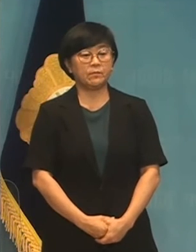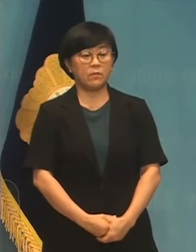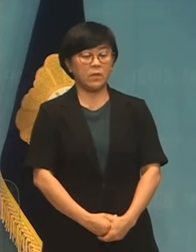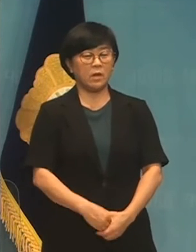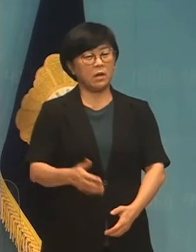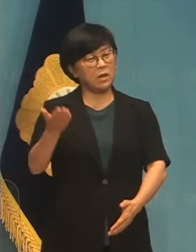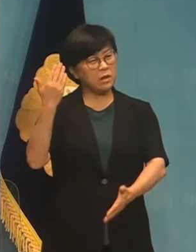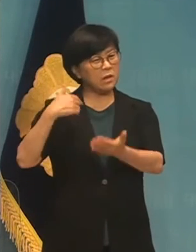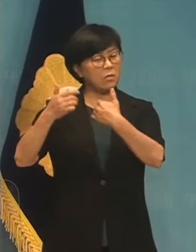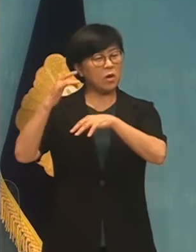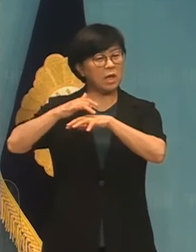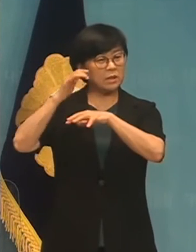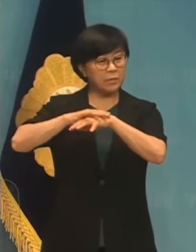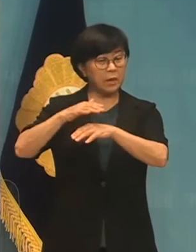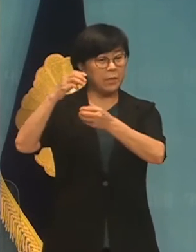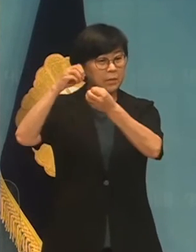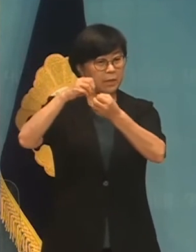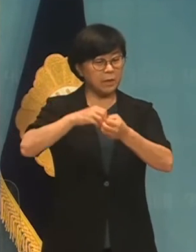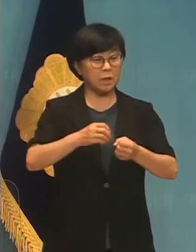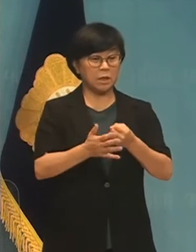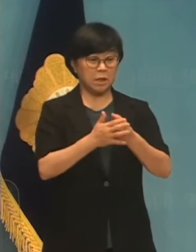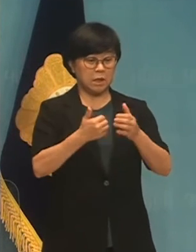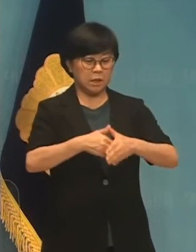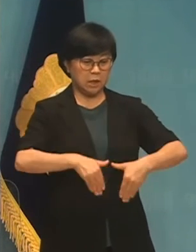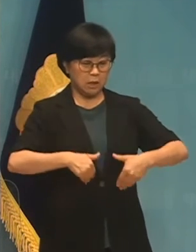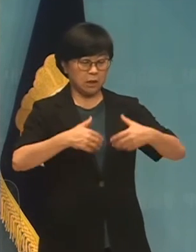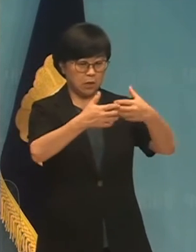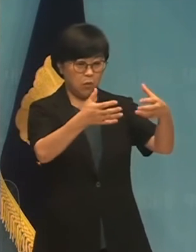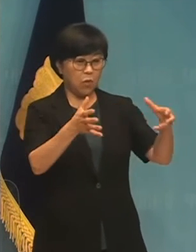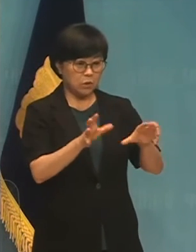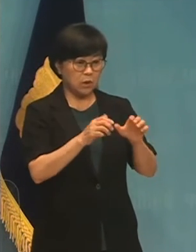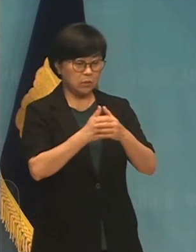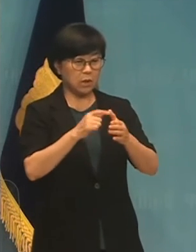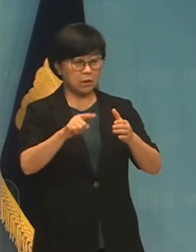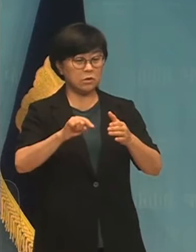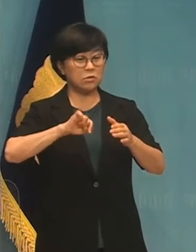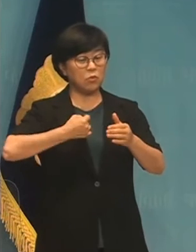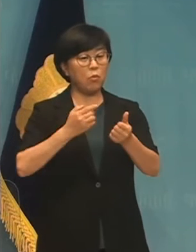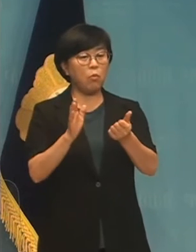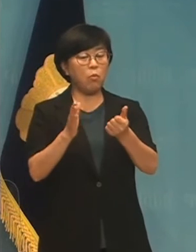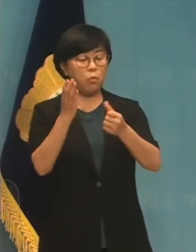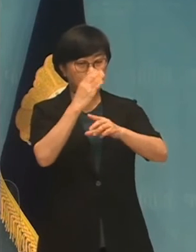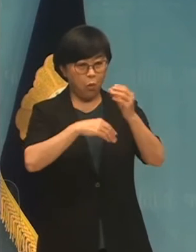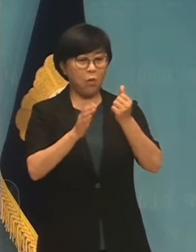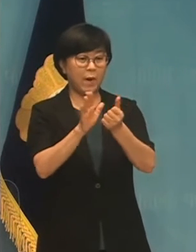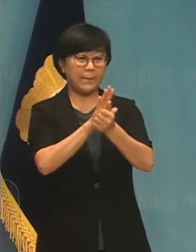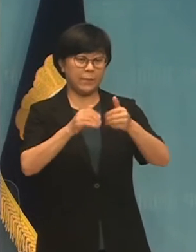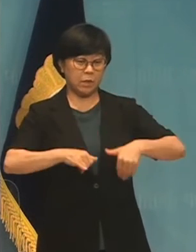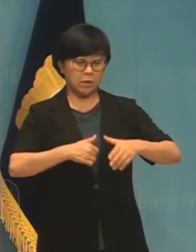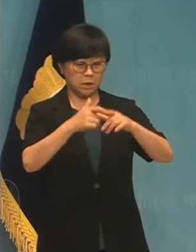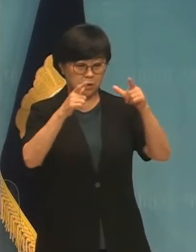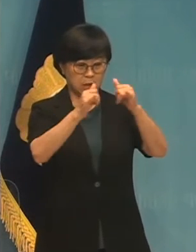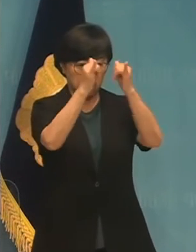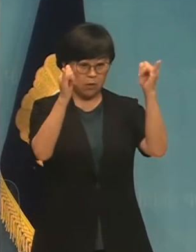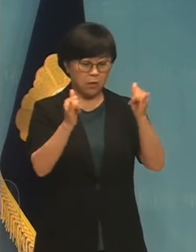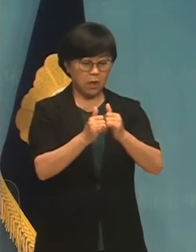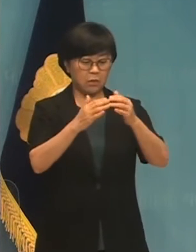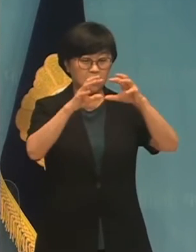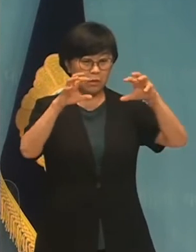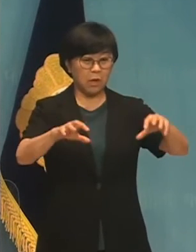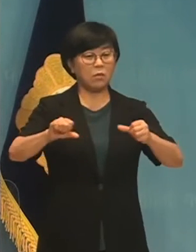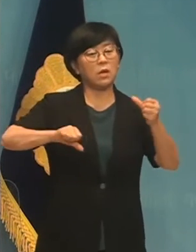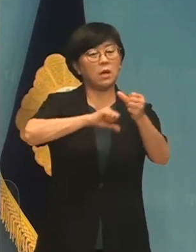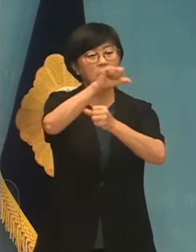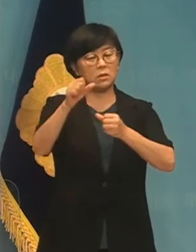관료적 시스템은 따뜻한 지역 공동체의 주민 자치로 보완해야 합니다. 지역사회 시민들이 이웃과